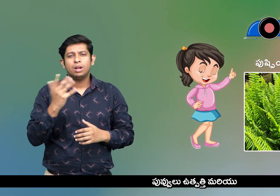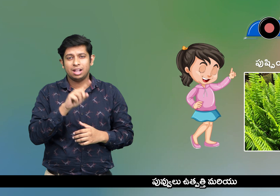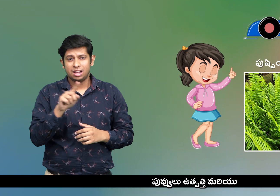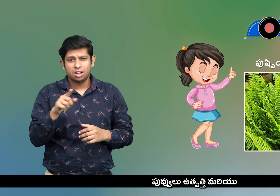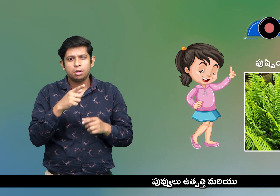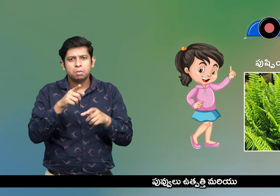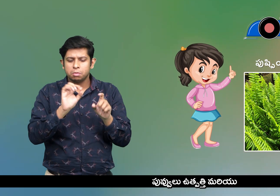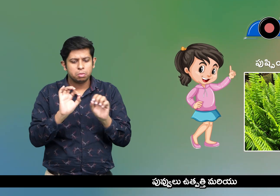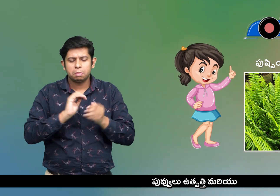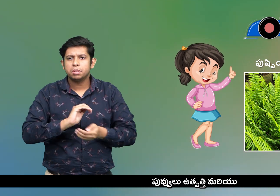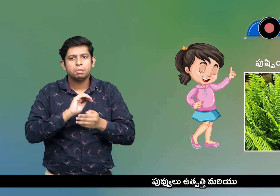పువ్వులు ఉత్పత్తి మరియు